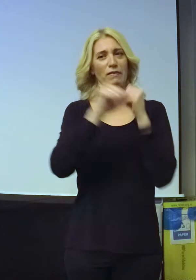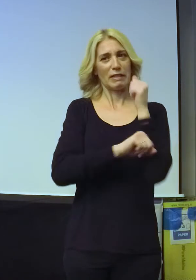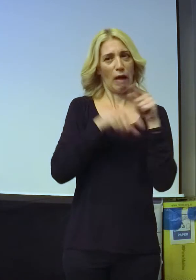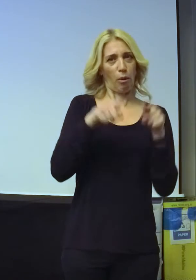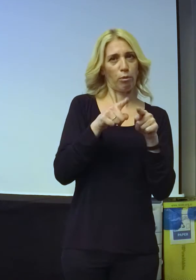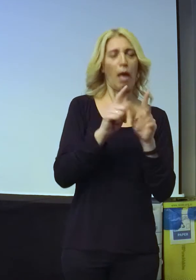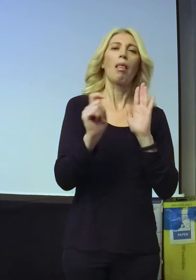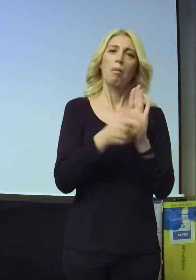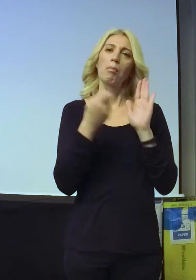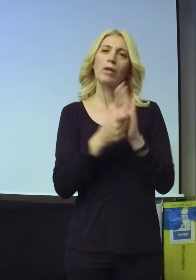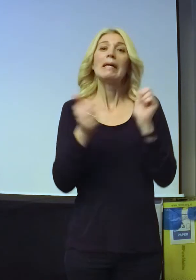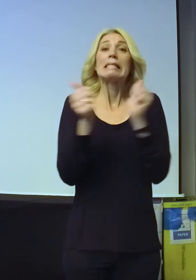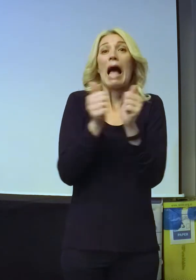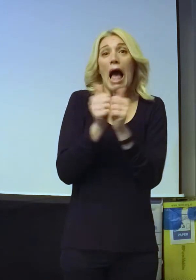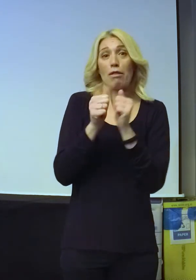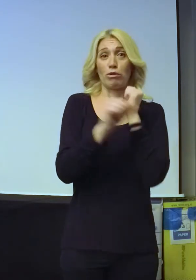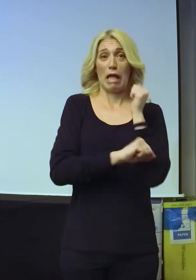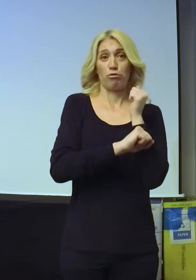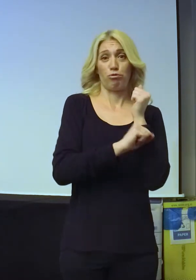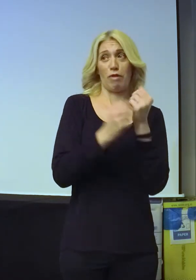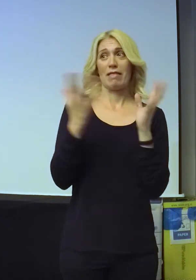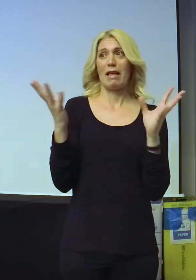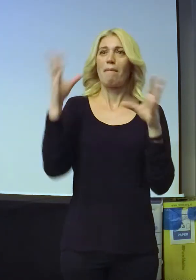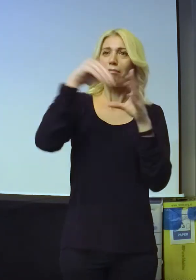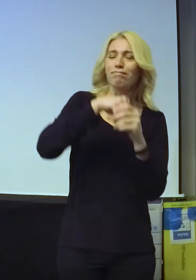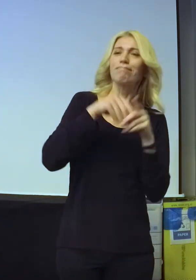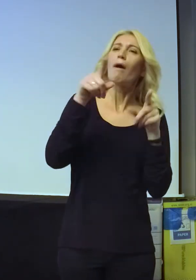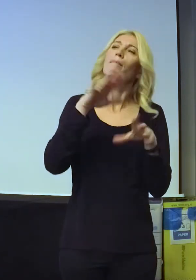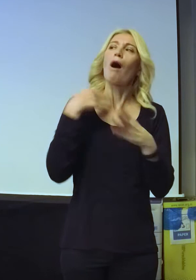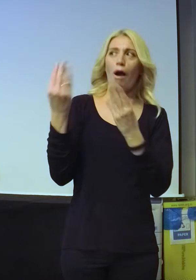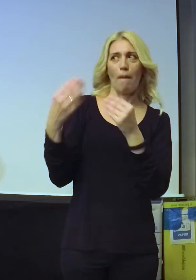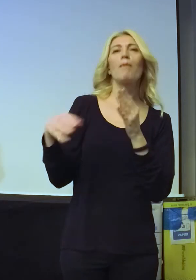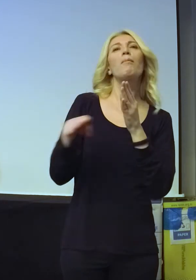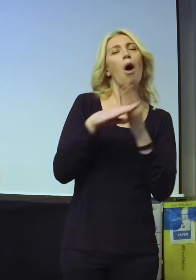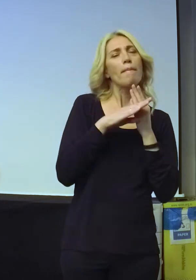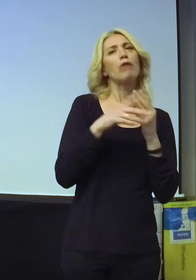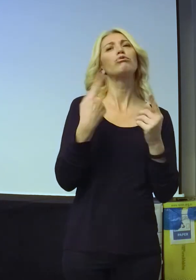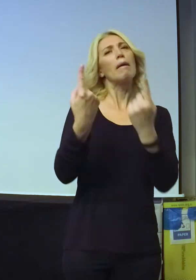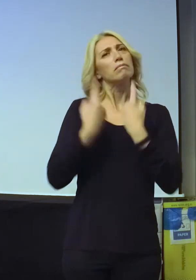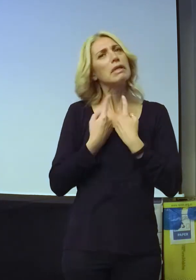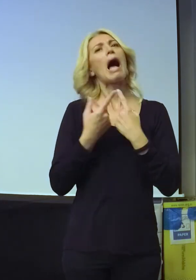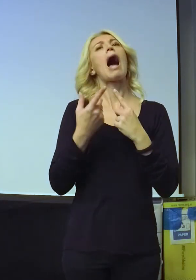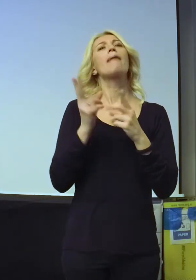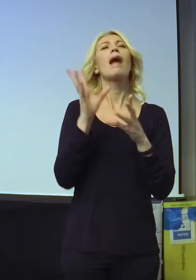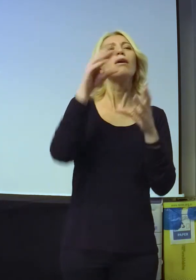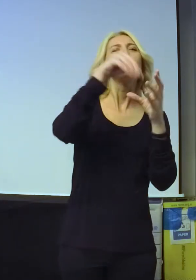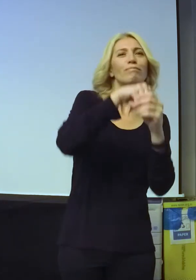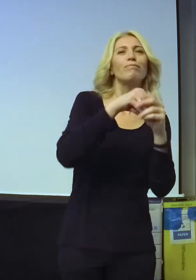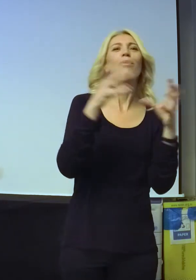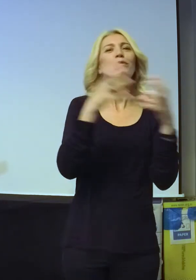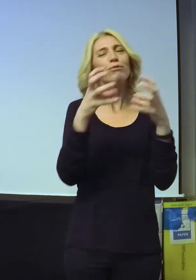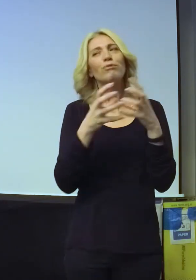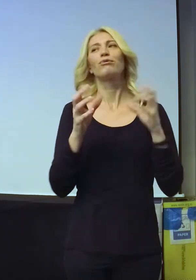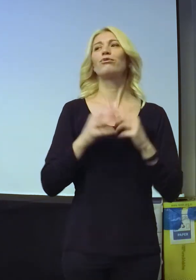Filozofskog fakulteta da prodajem zajedno sa studentima, da kažem, koji mi dosta puno pomažu da se osamostalim i da se